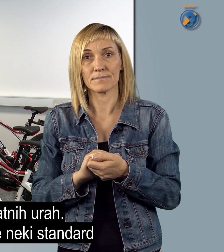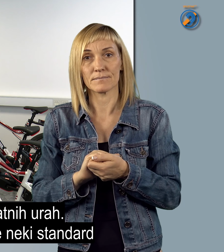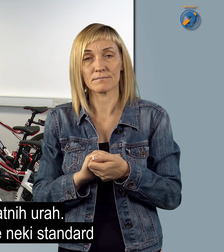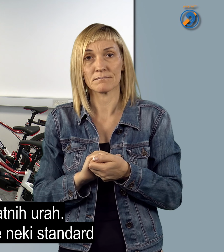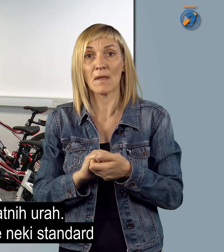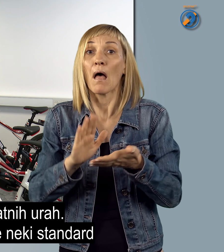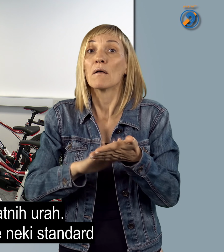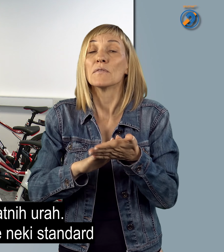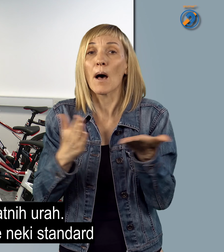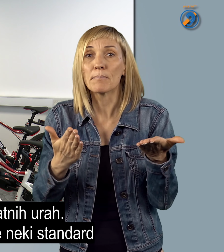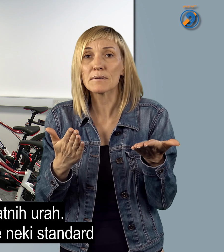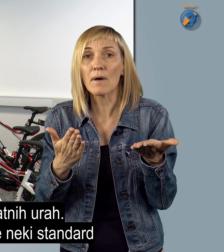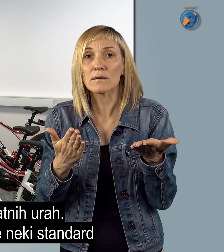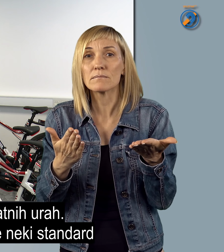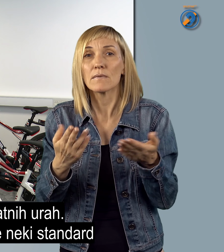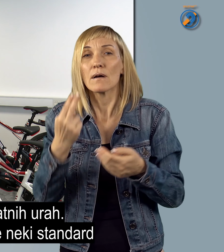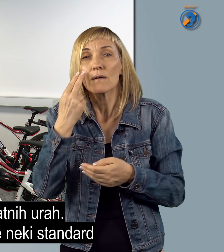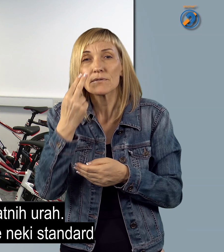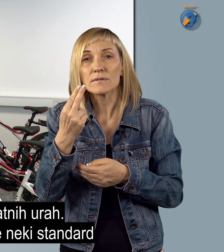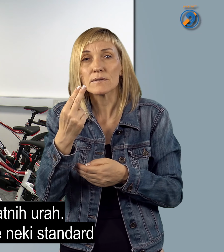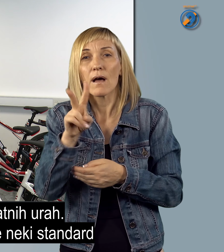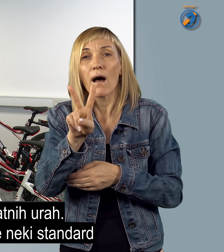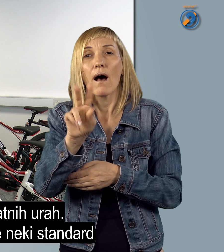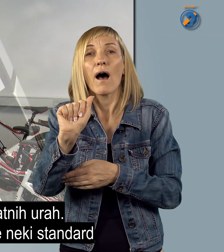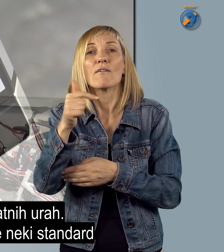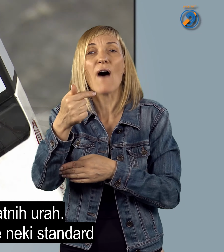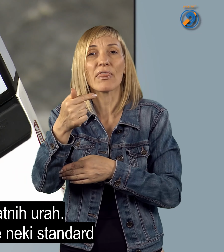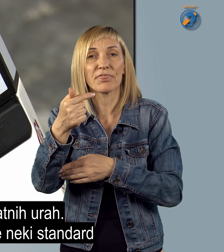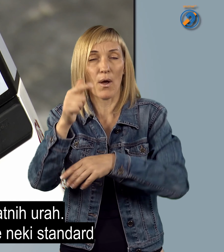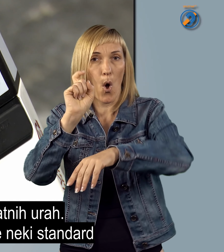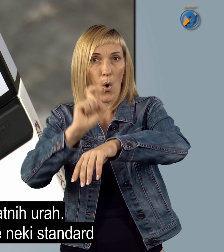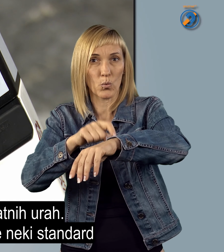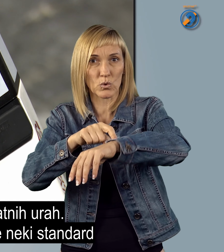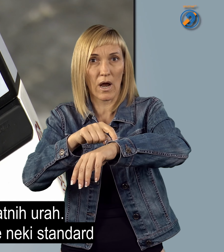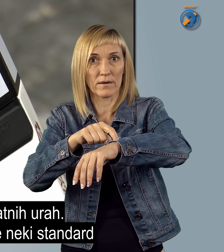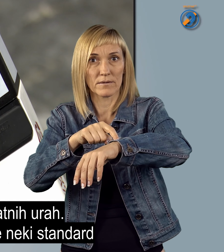In recimo meri se pa v vatnih urah.